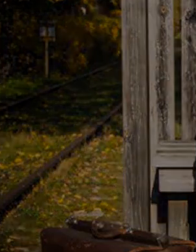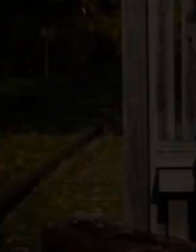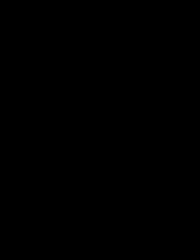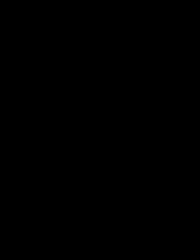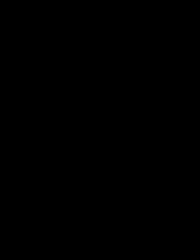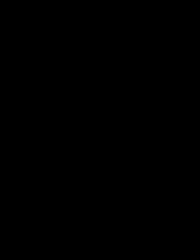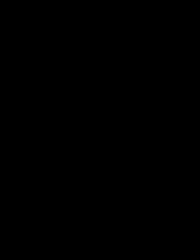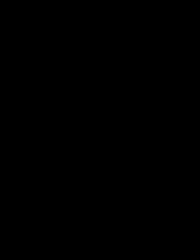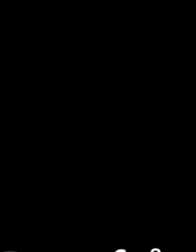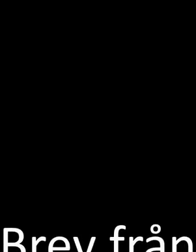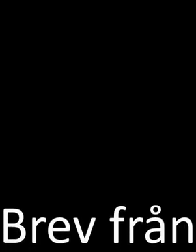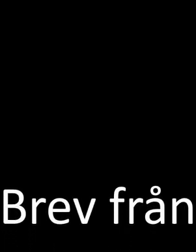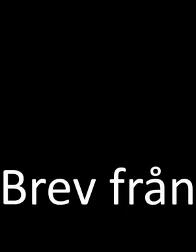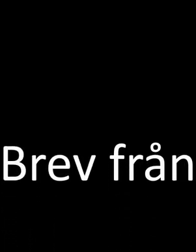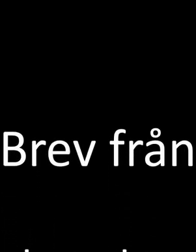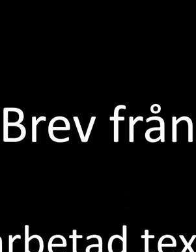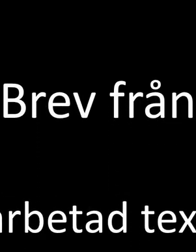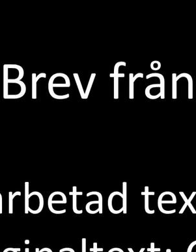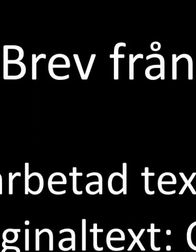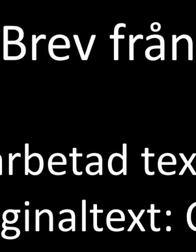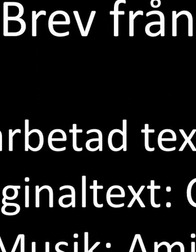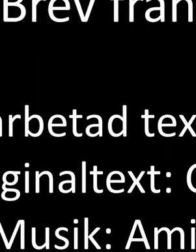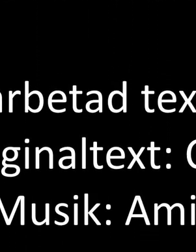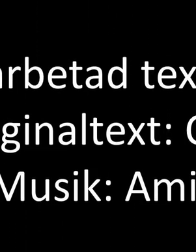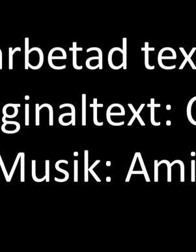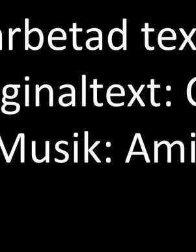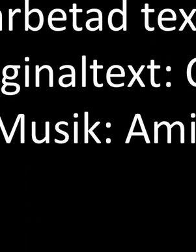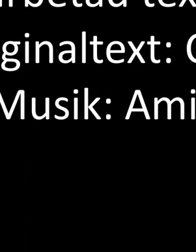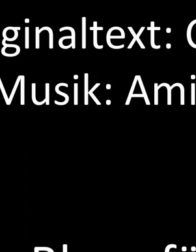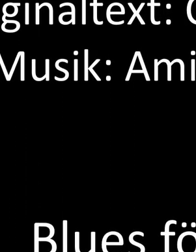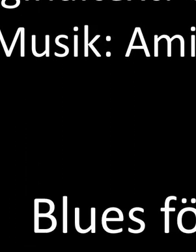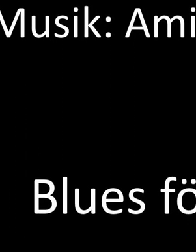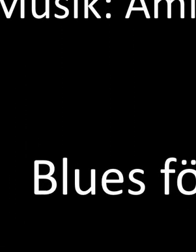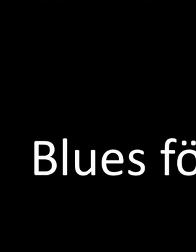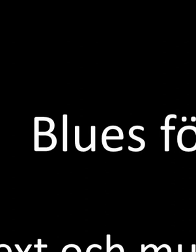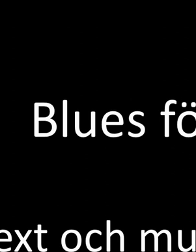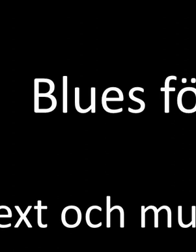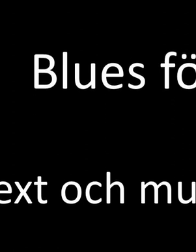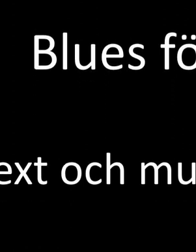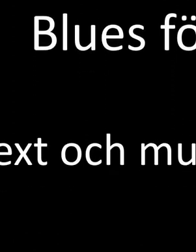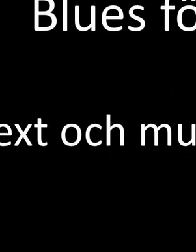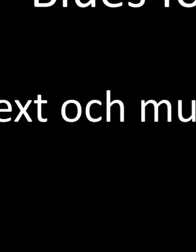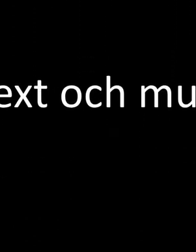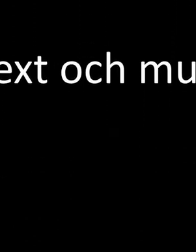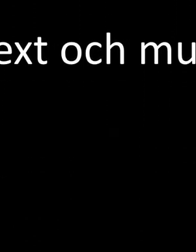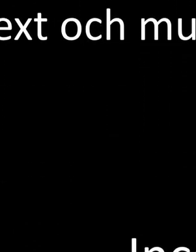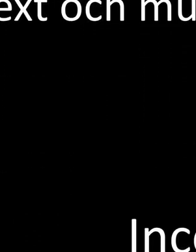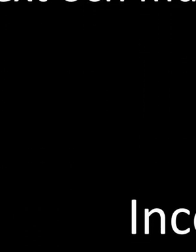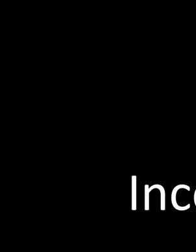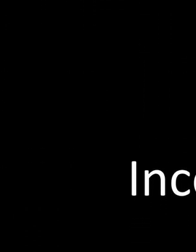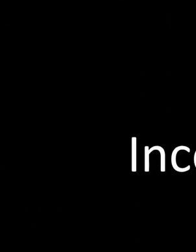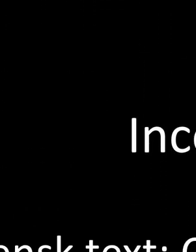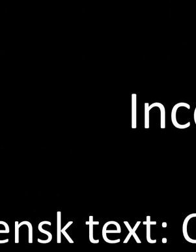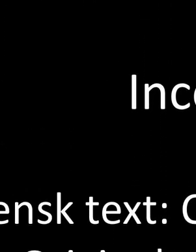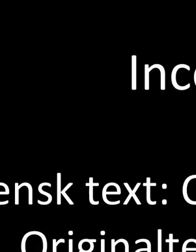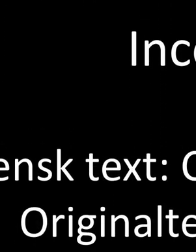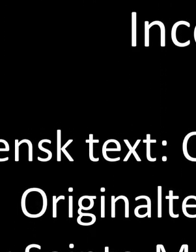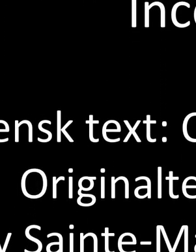förbi viskar ofta om hysteri. Några talar om stämning,